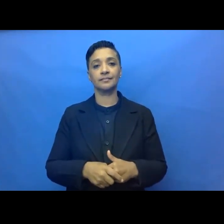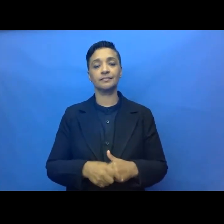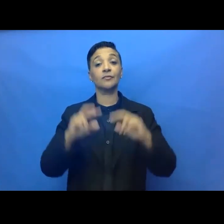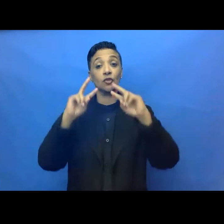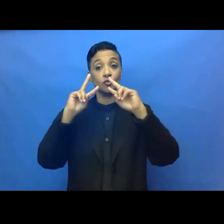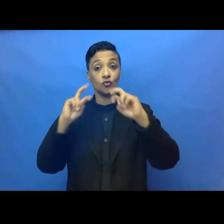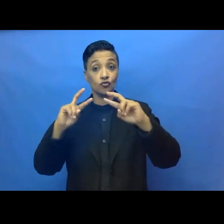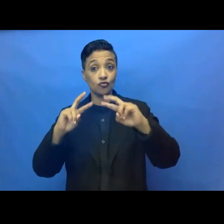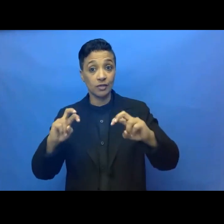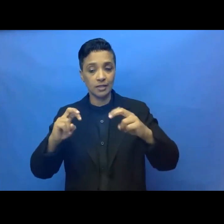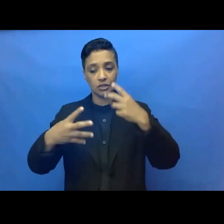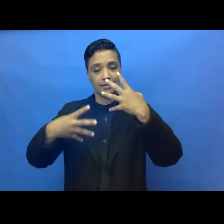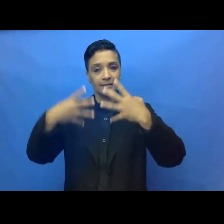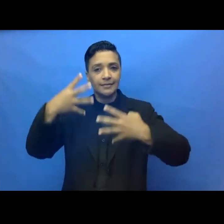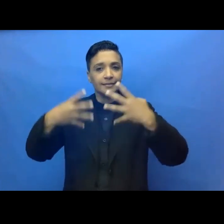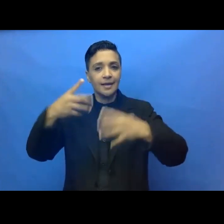sur